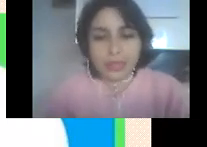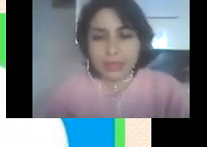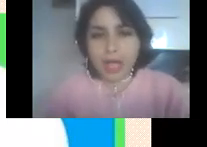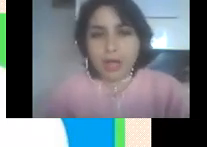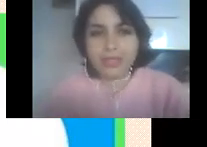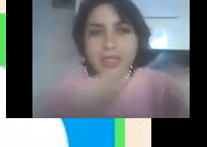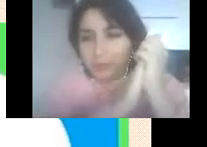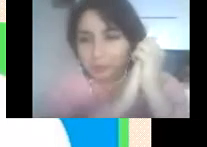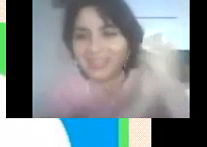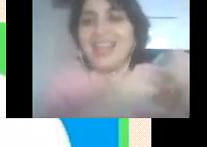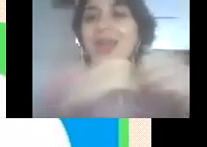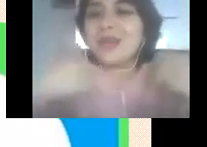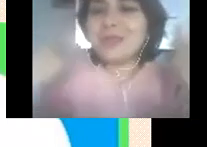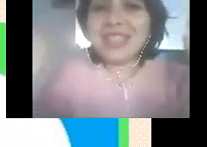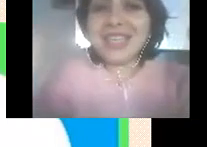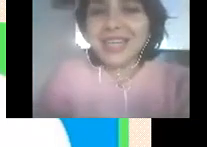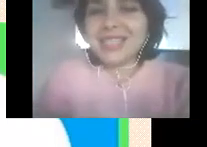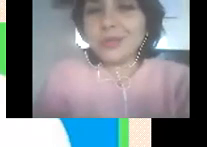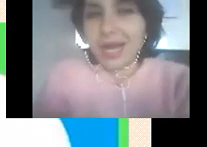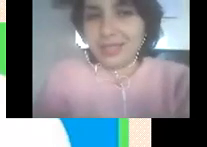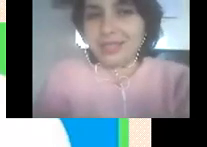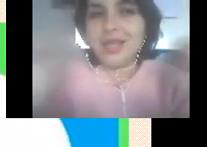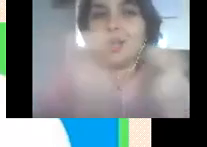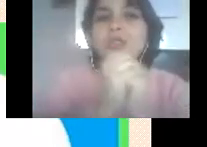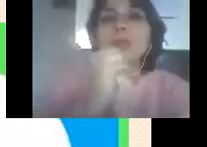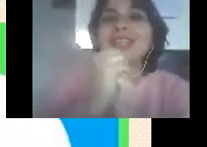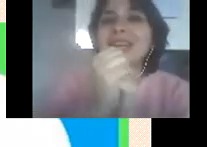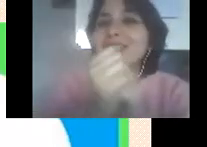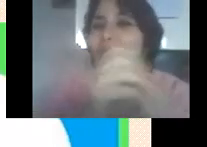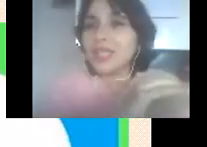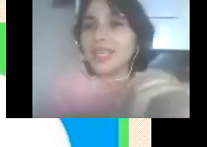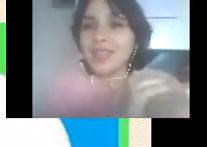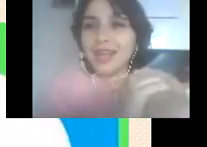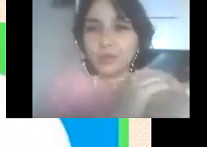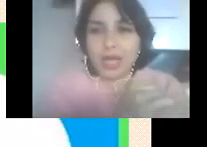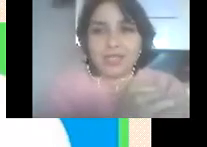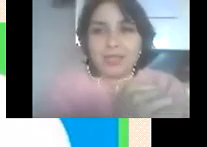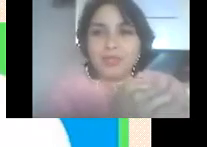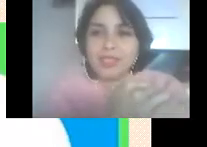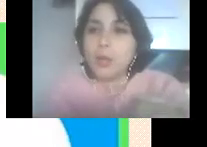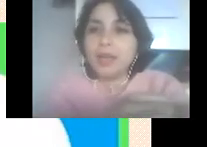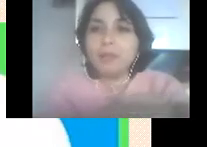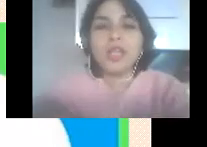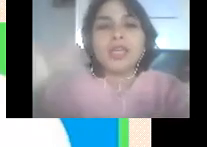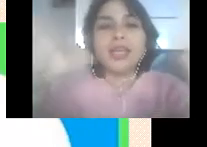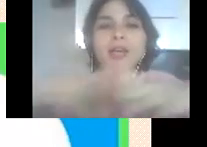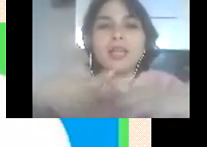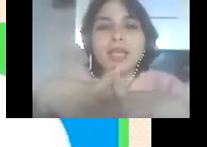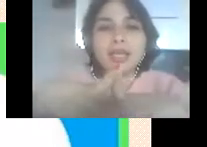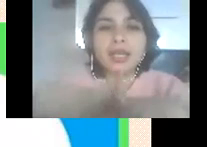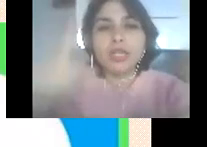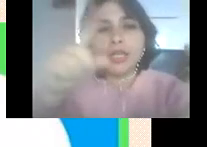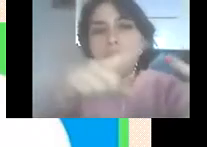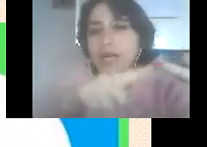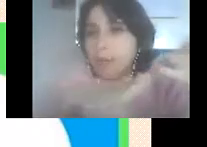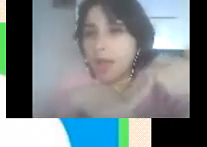muchas gracias. Ahora, seguimos. Los materiales naturales. Son materiales que se obtienen de la naturaleza. ¿Se acuerdan? Que eran